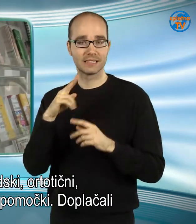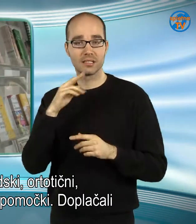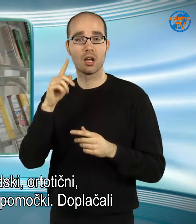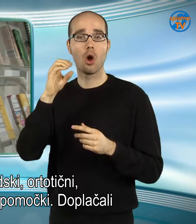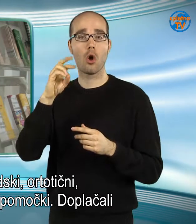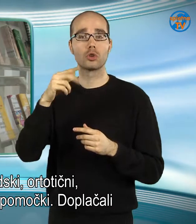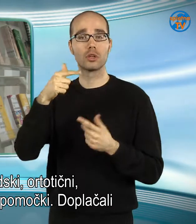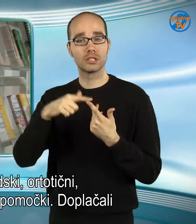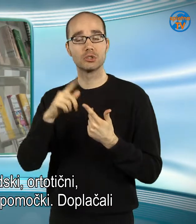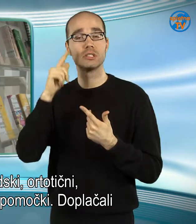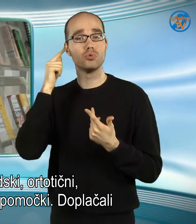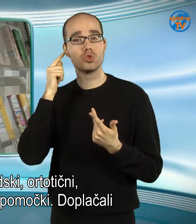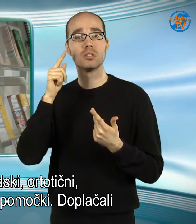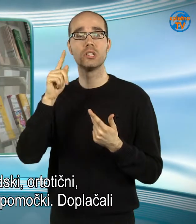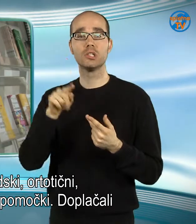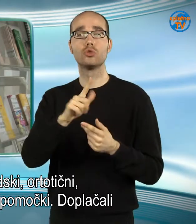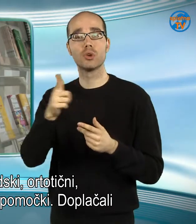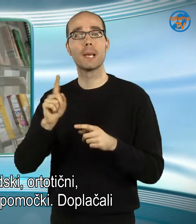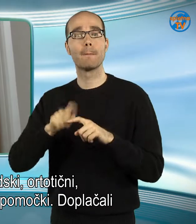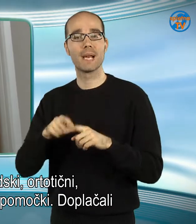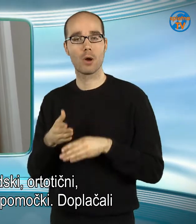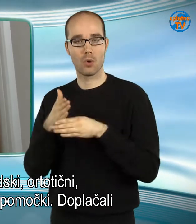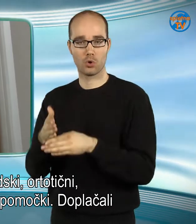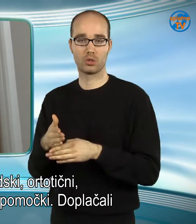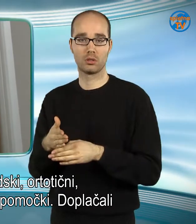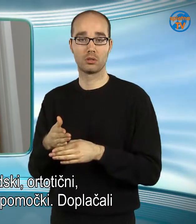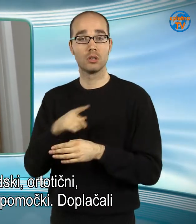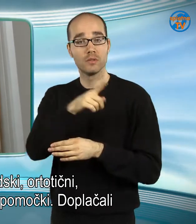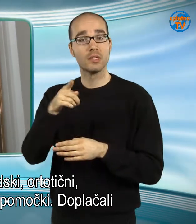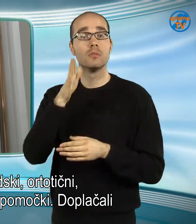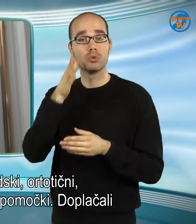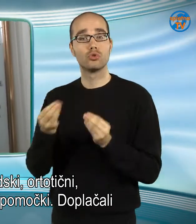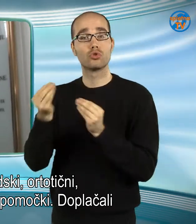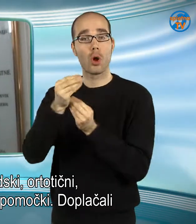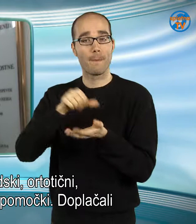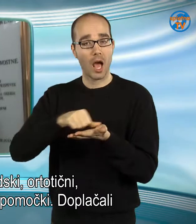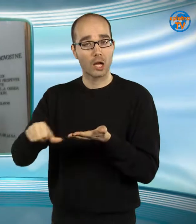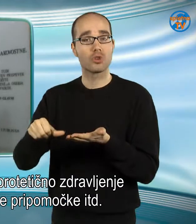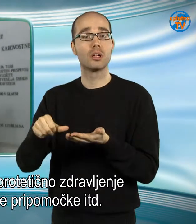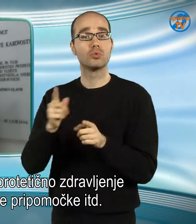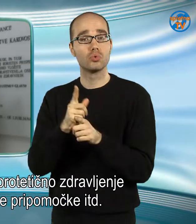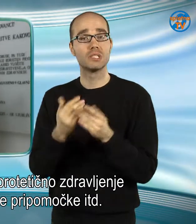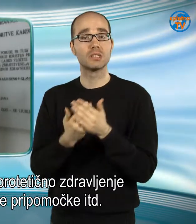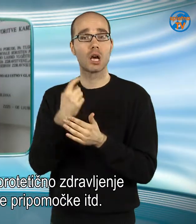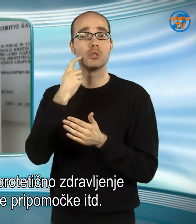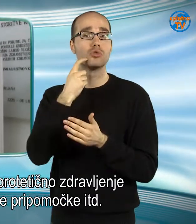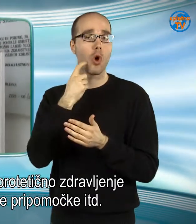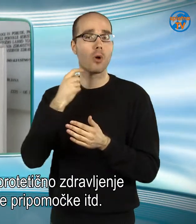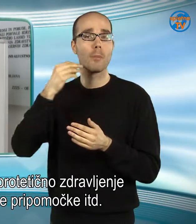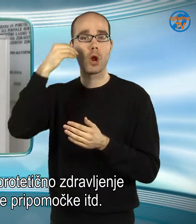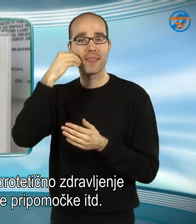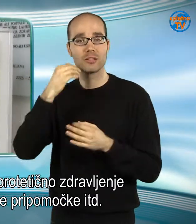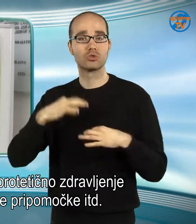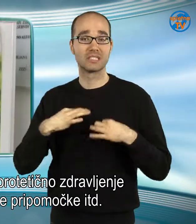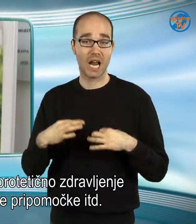ortopedski, ortotični, slušni in drugi pripomočki. Doplačali boste tudi za